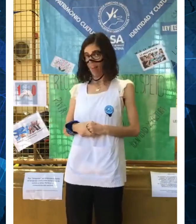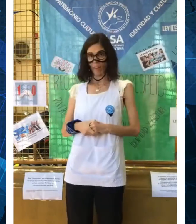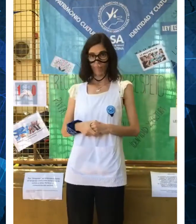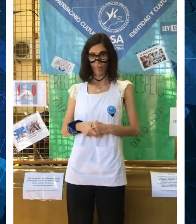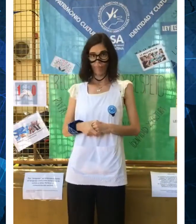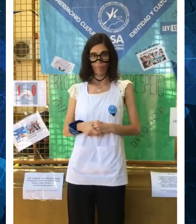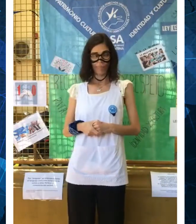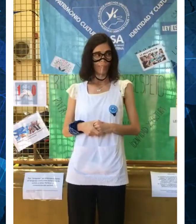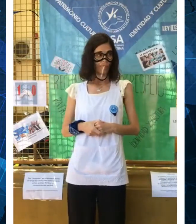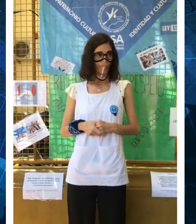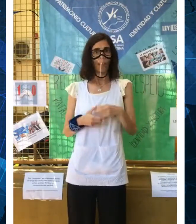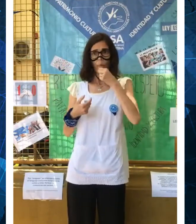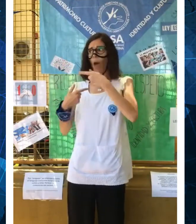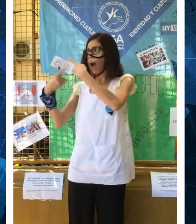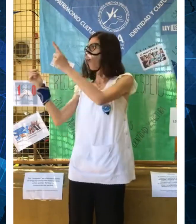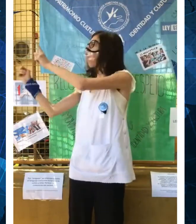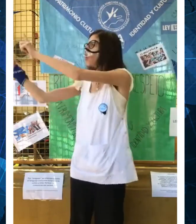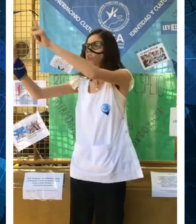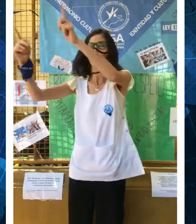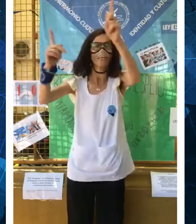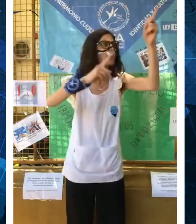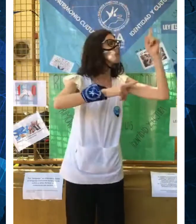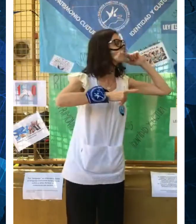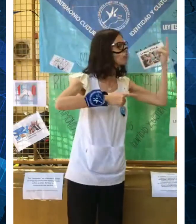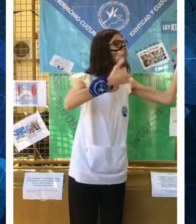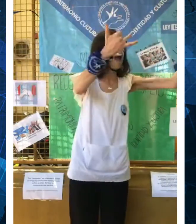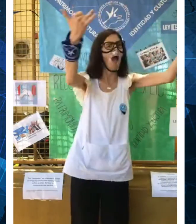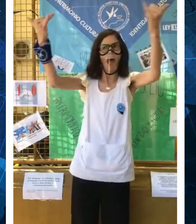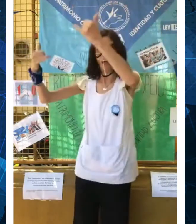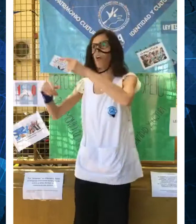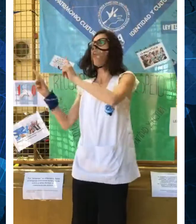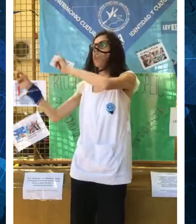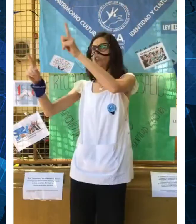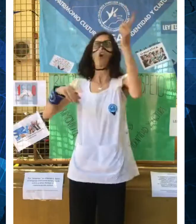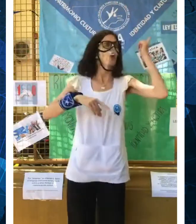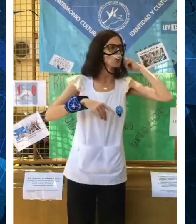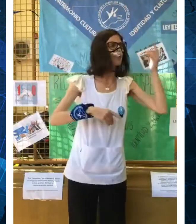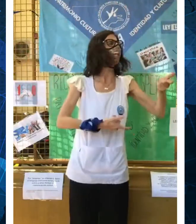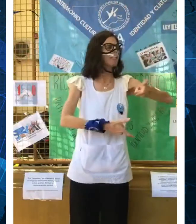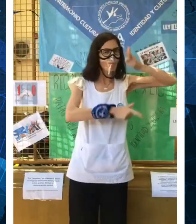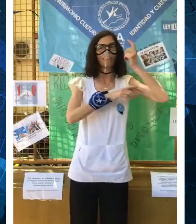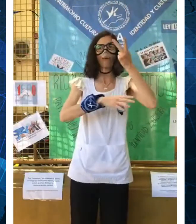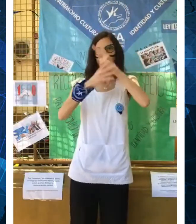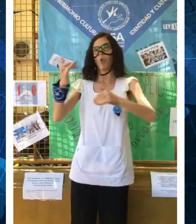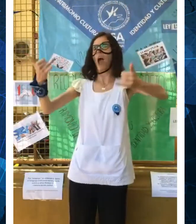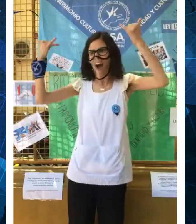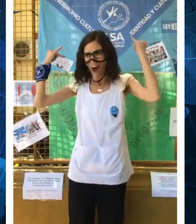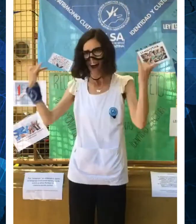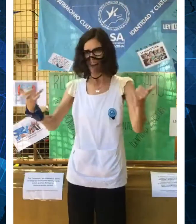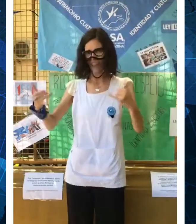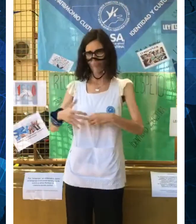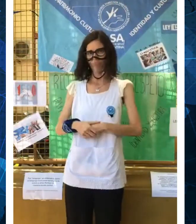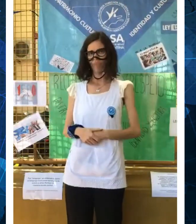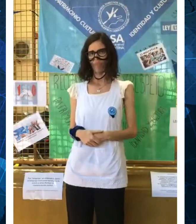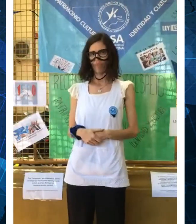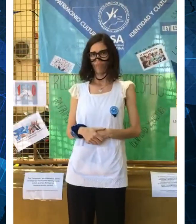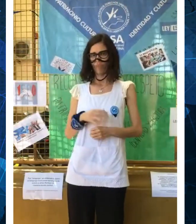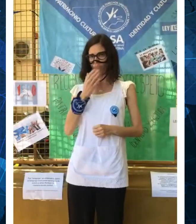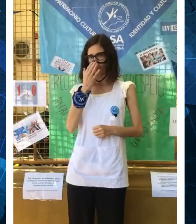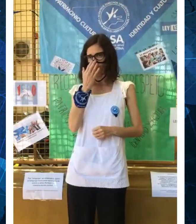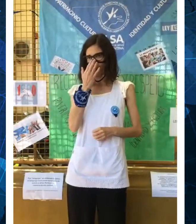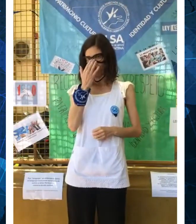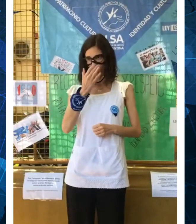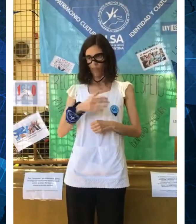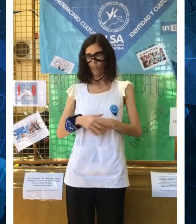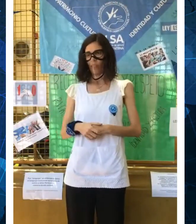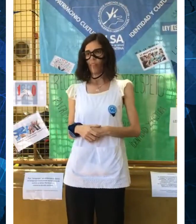en relación a la educación intercultural bilingüe, y toda la cantidad de docentes sordos y oyentes con experiencia en